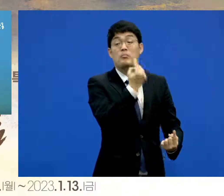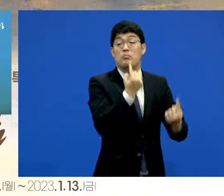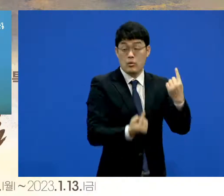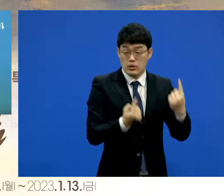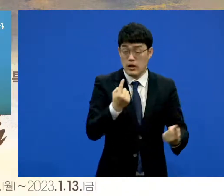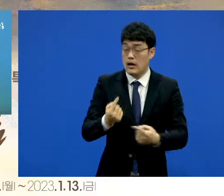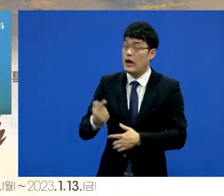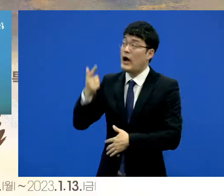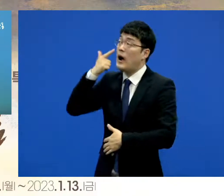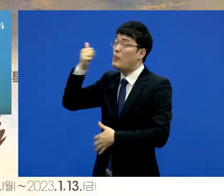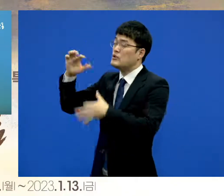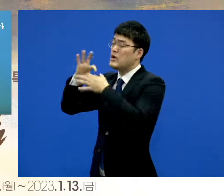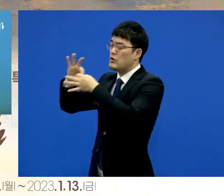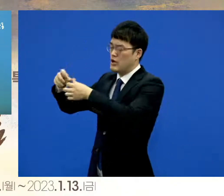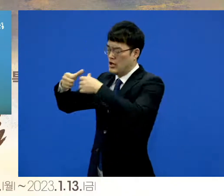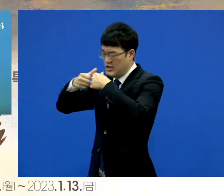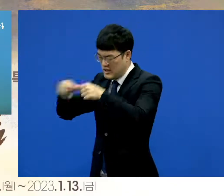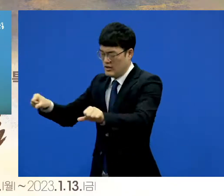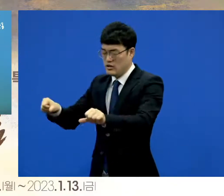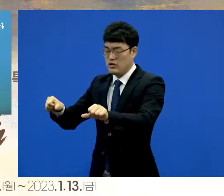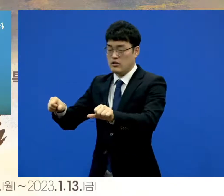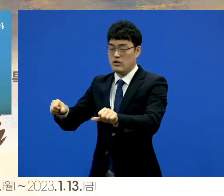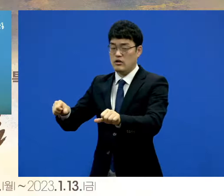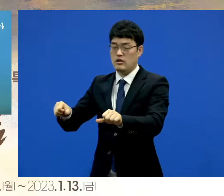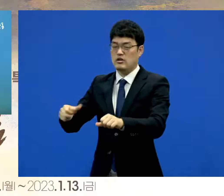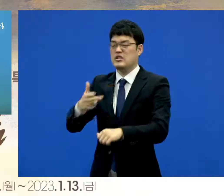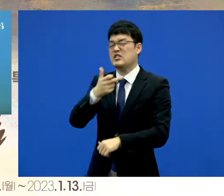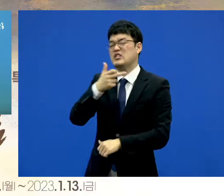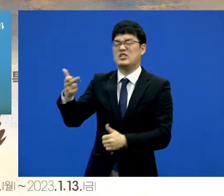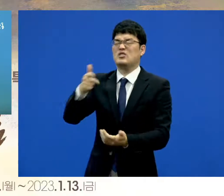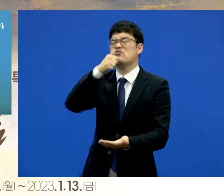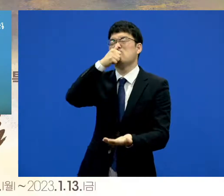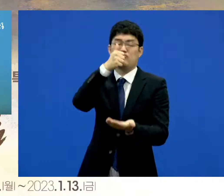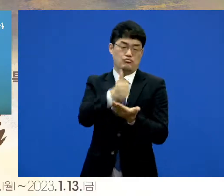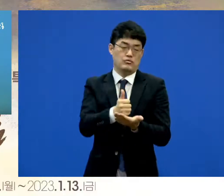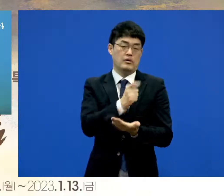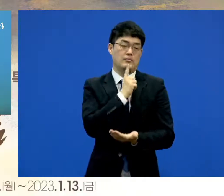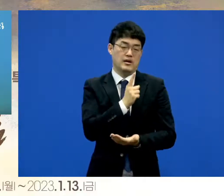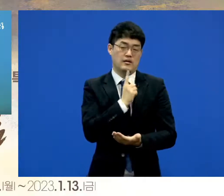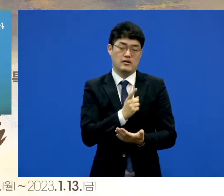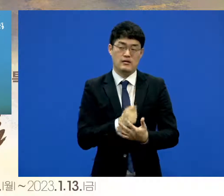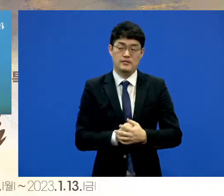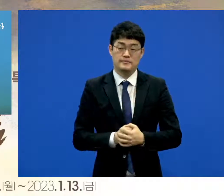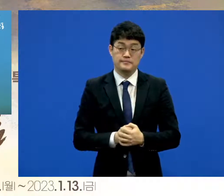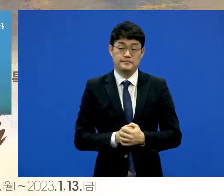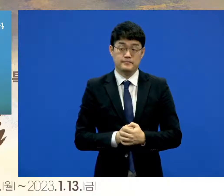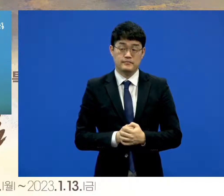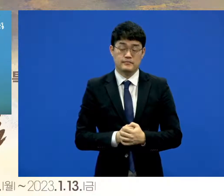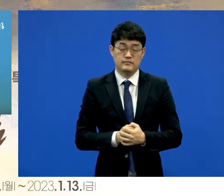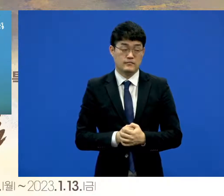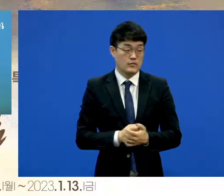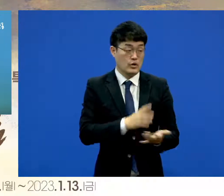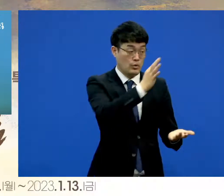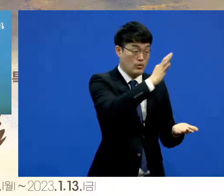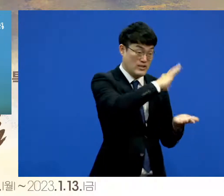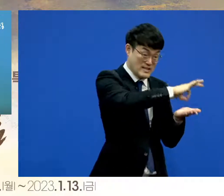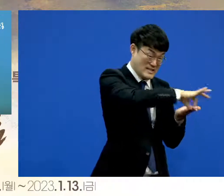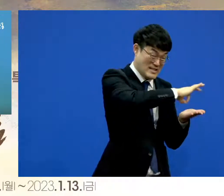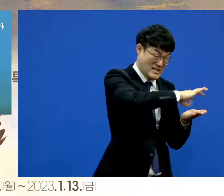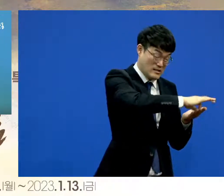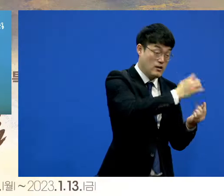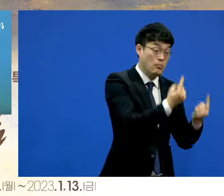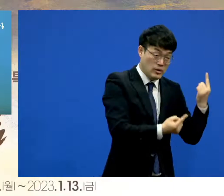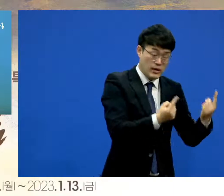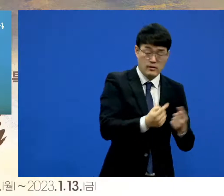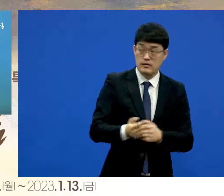아버지와의 관계를 끊어버린 것이 아들의 최대 과실이에요. 그것보다 더 큰 반역은